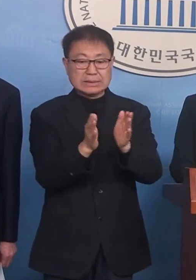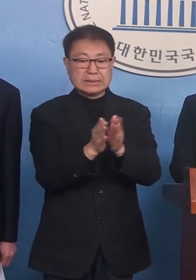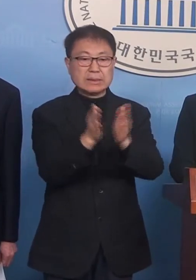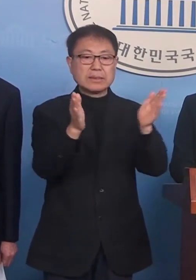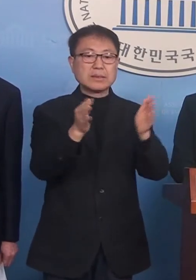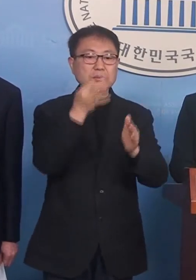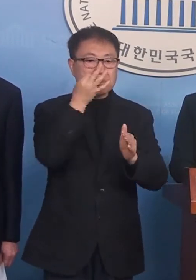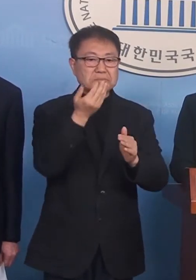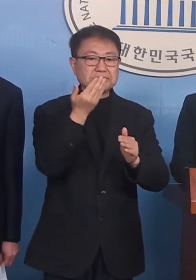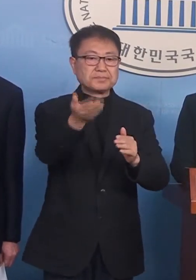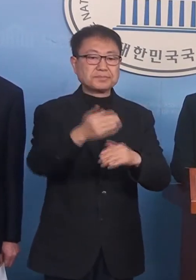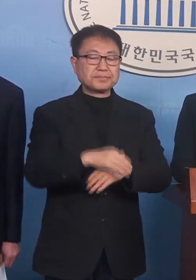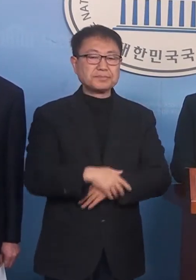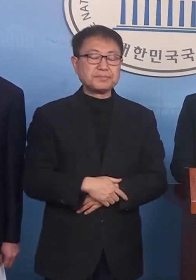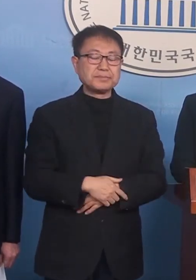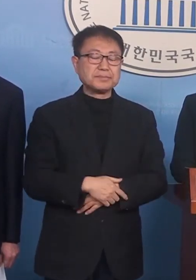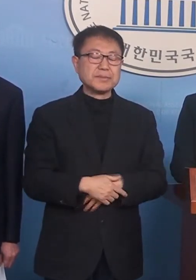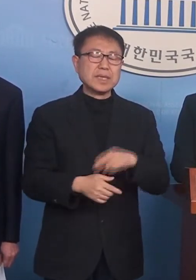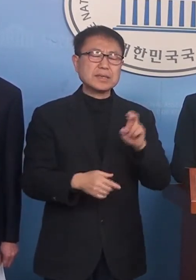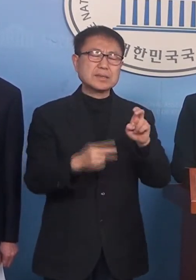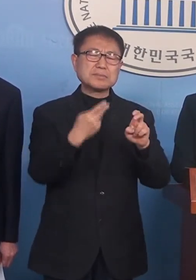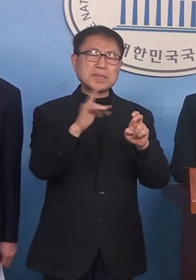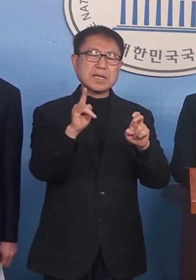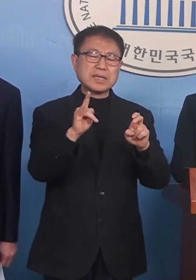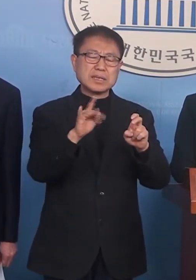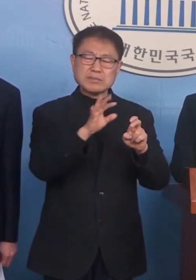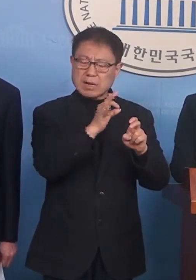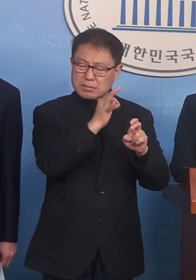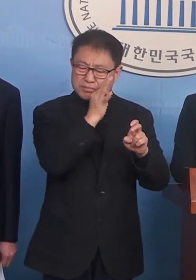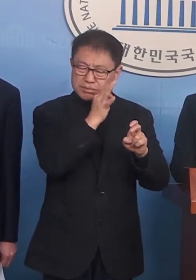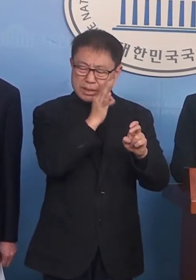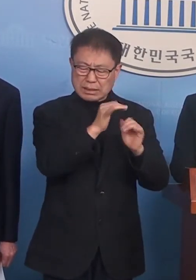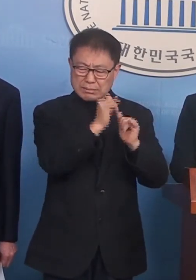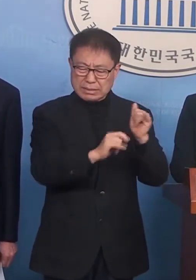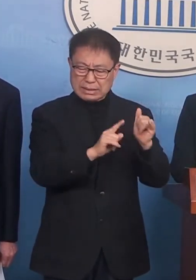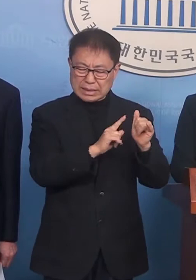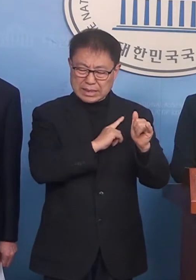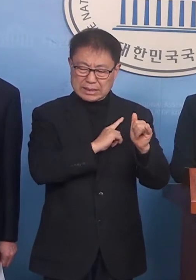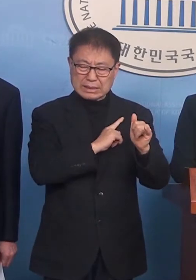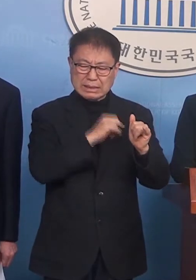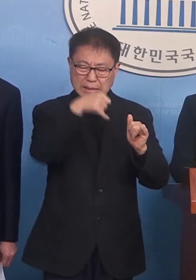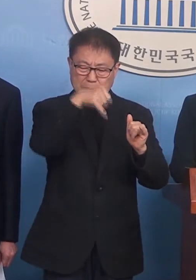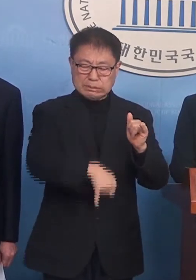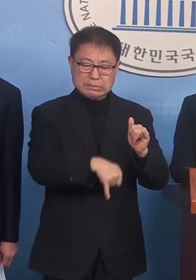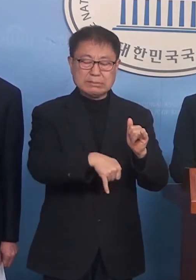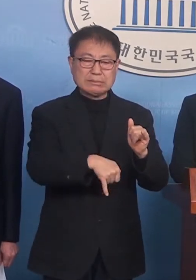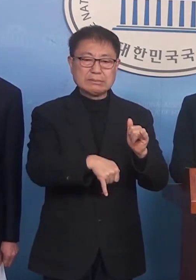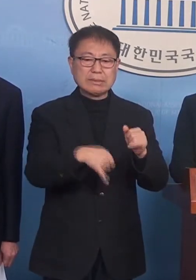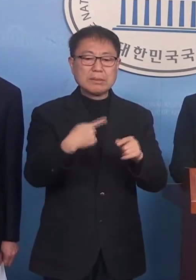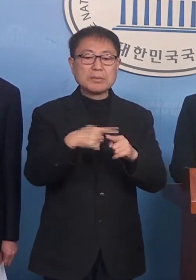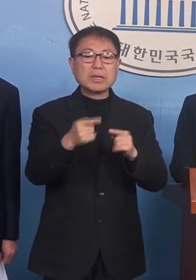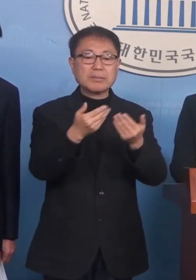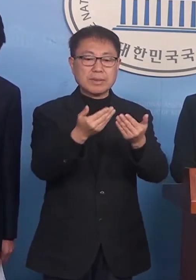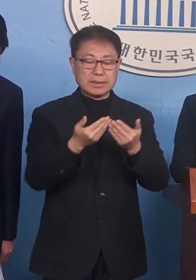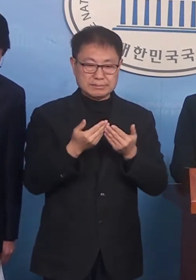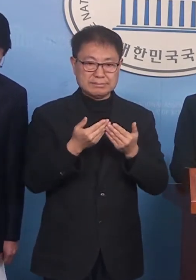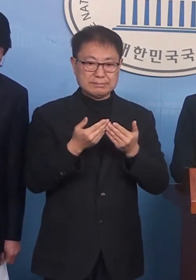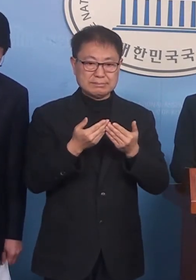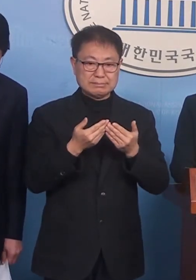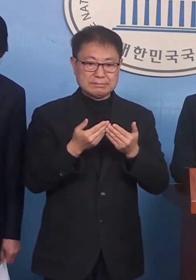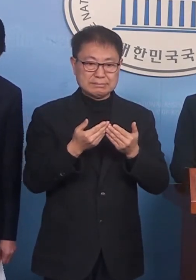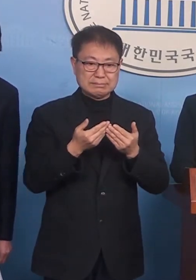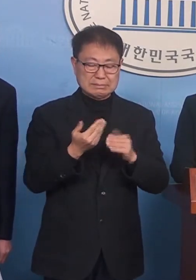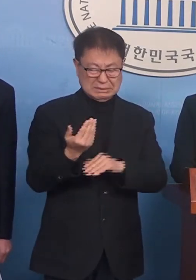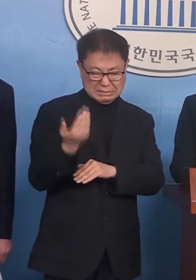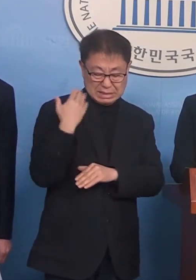올리겠습니다. 20대 국회는 부끄럽게도 역대 최악의 국회라는 평가를 받고 있습니다. 기득권 양당